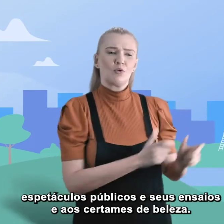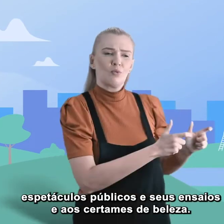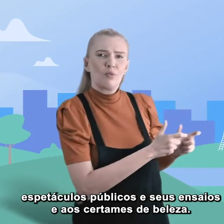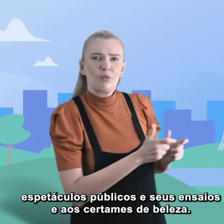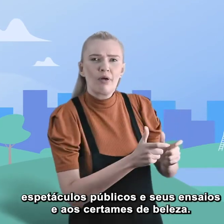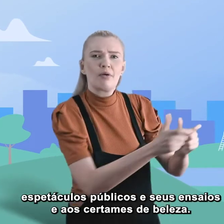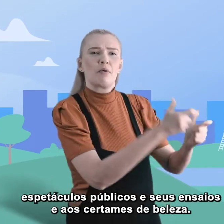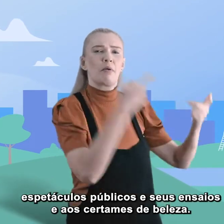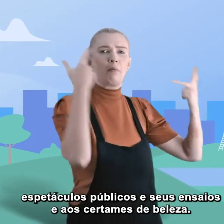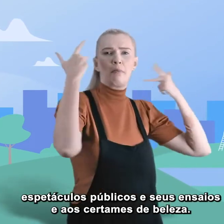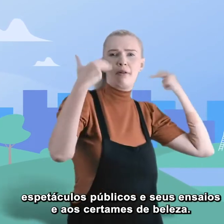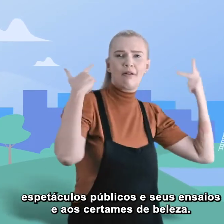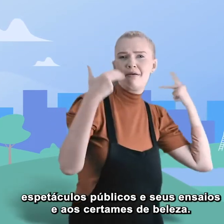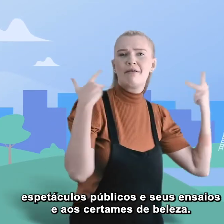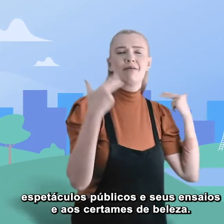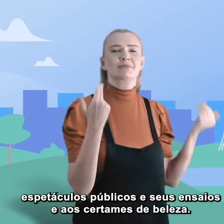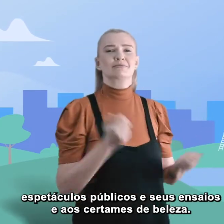e aos certames de beleza.